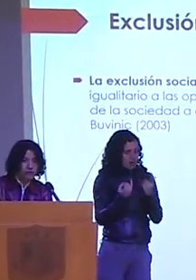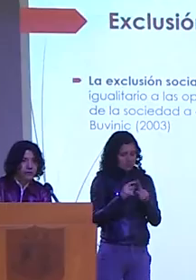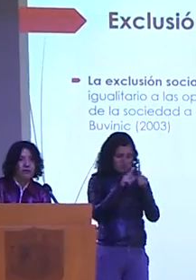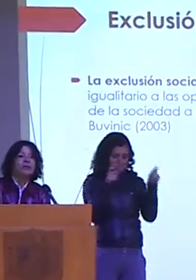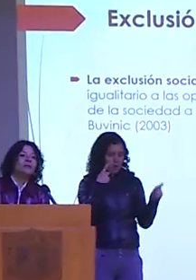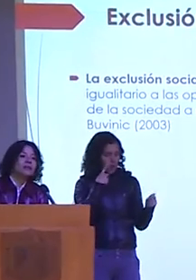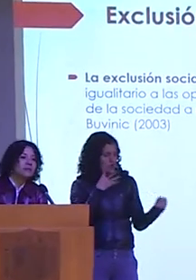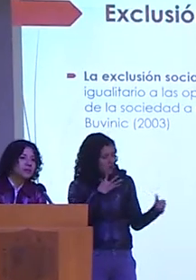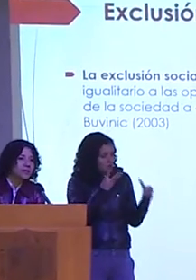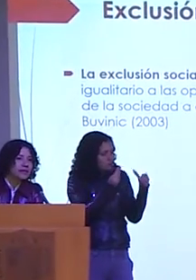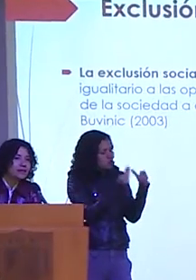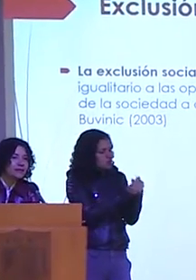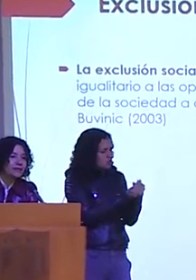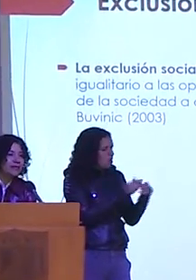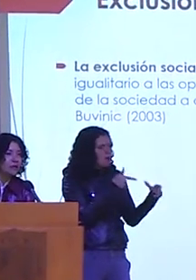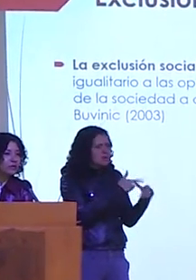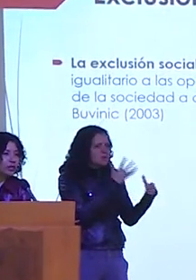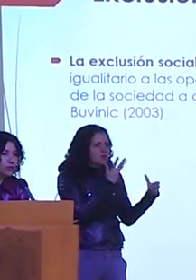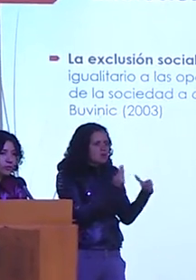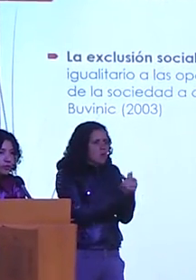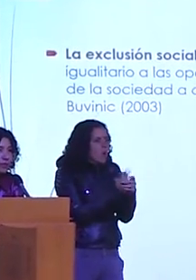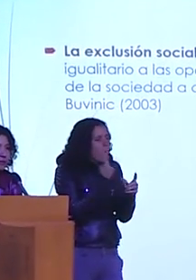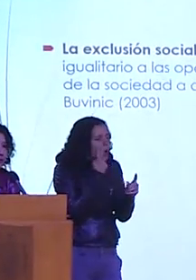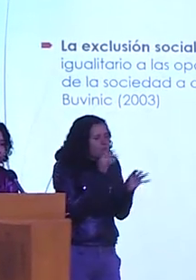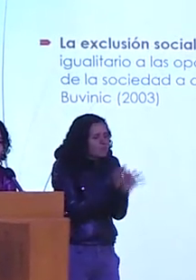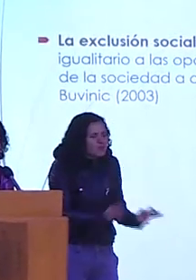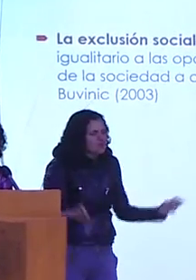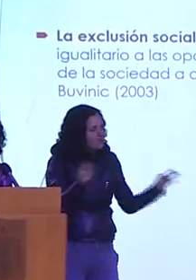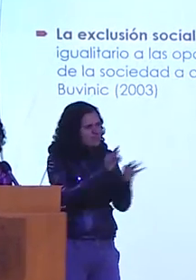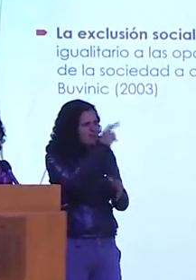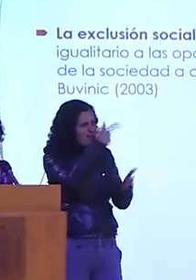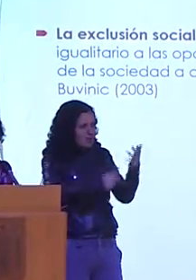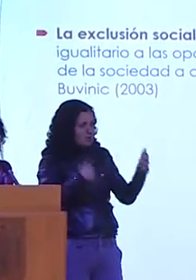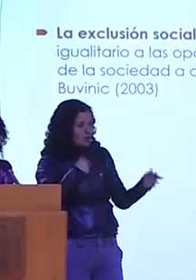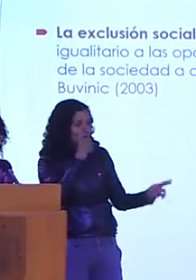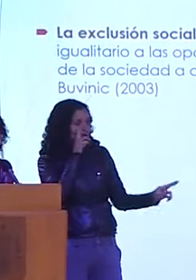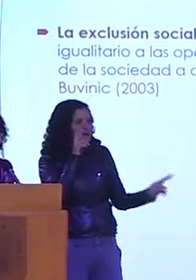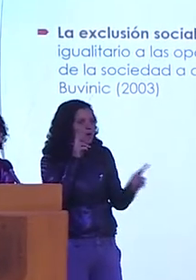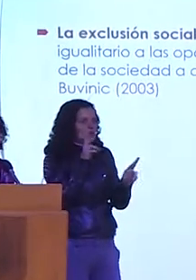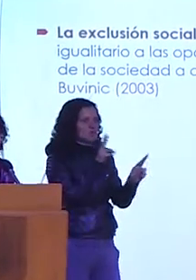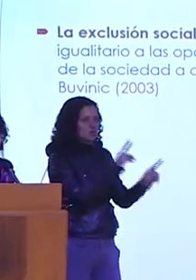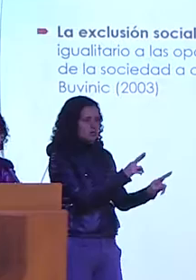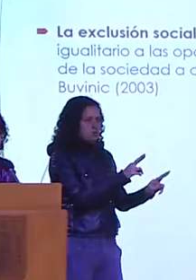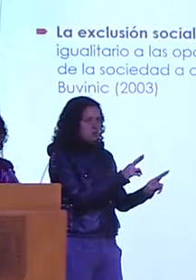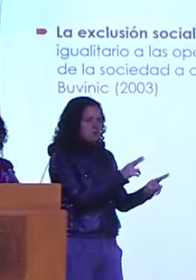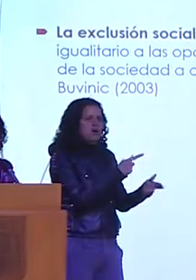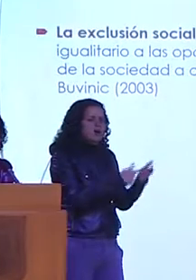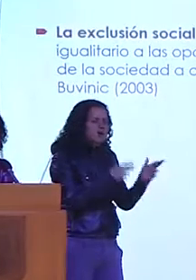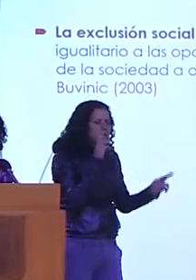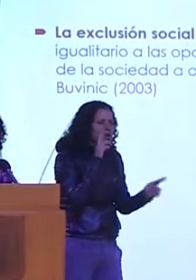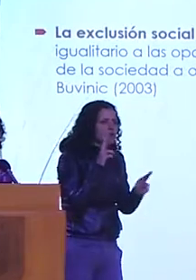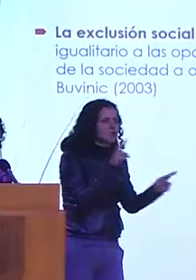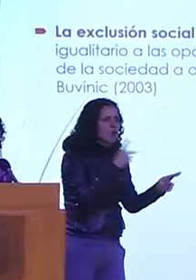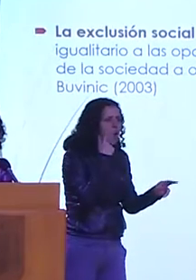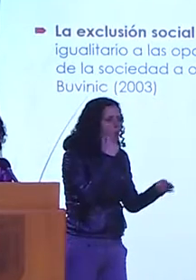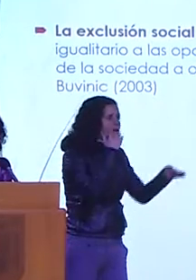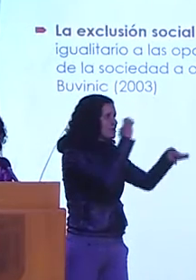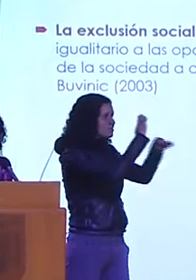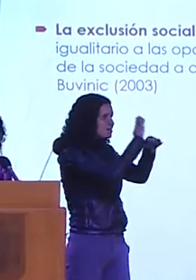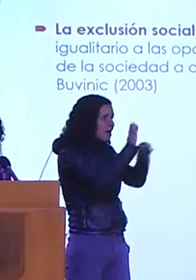inclusión, lo más importante es que estamos reconociendo, sobre todo, el Estado y las organizaciones